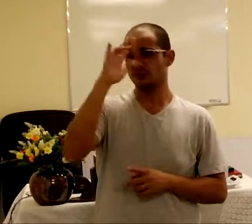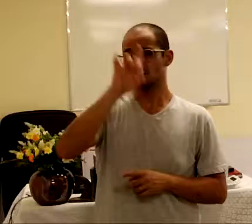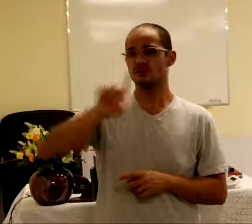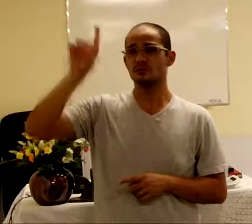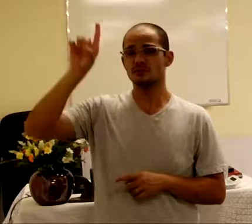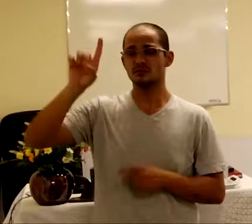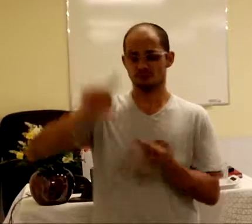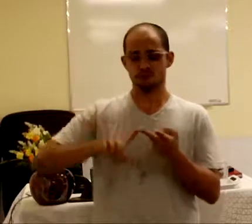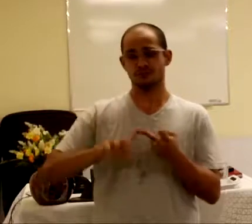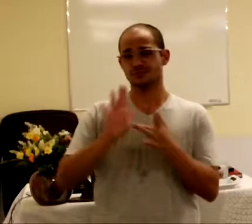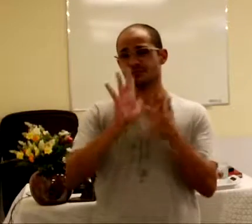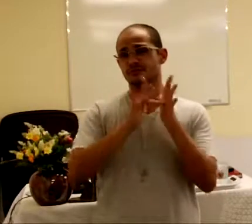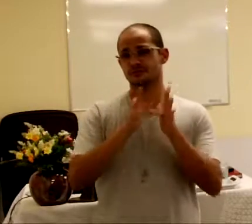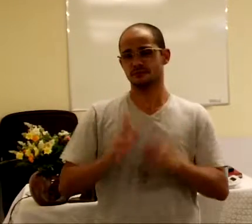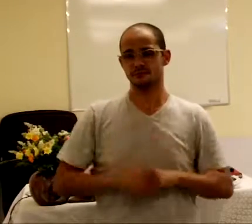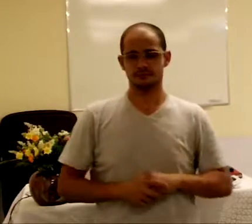Jesus, né, que aparece.